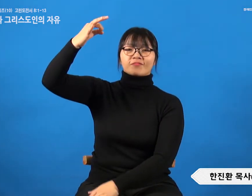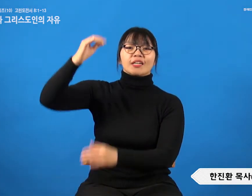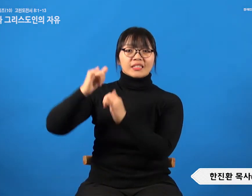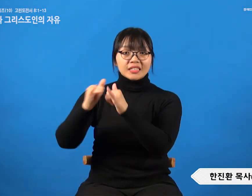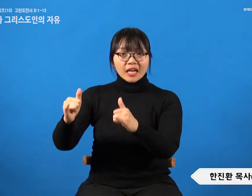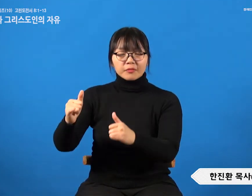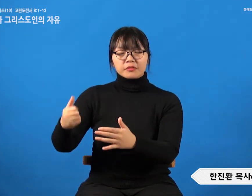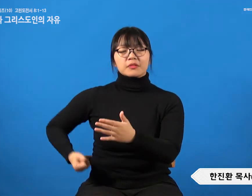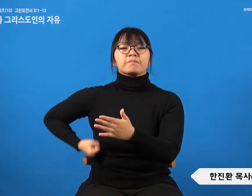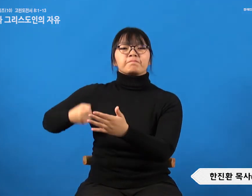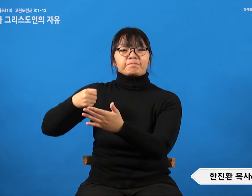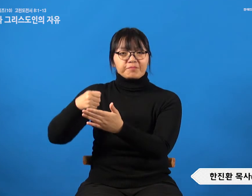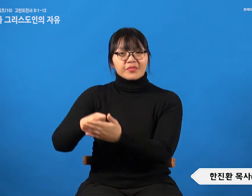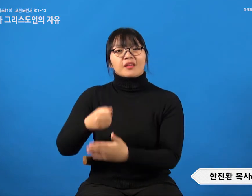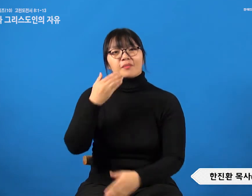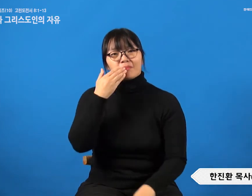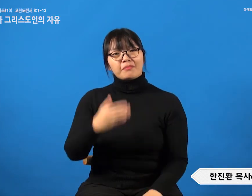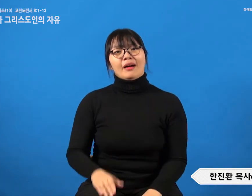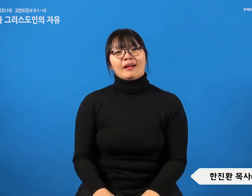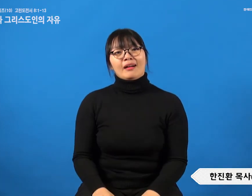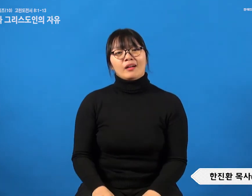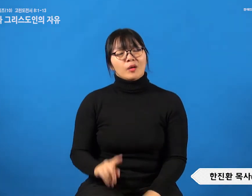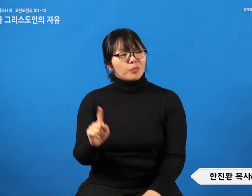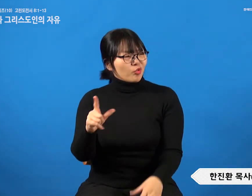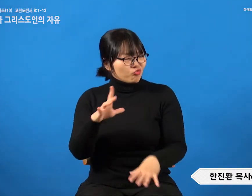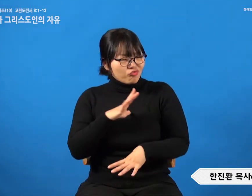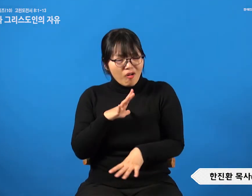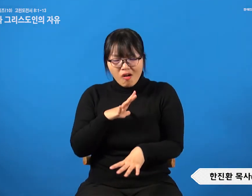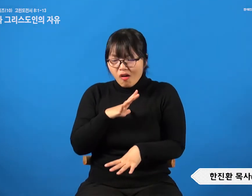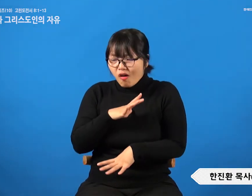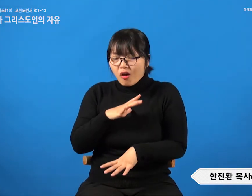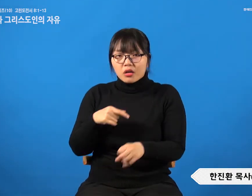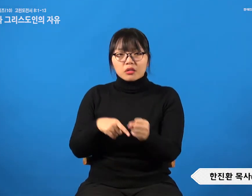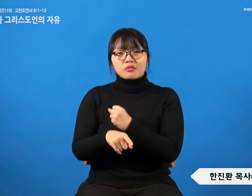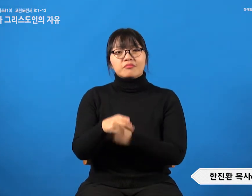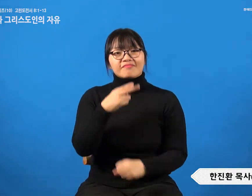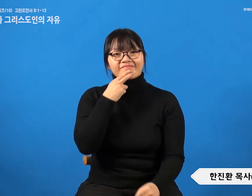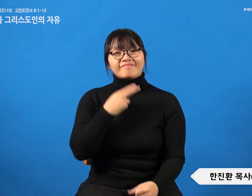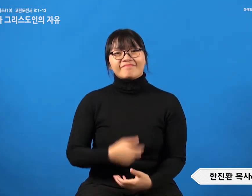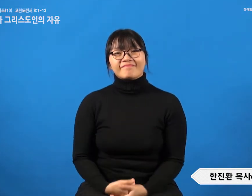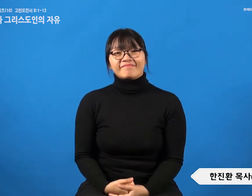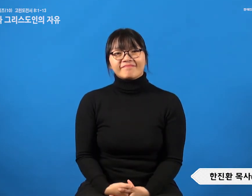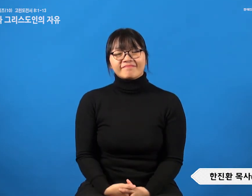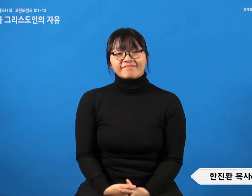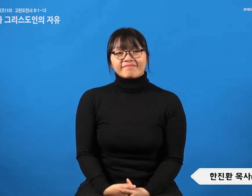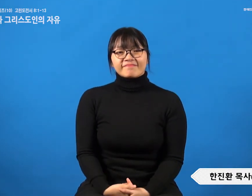부르짖으면서 나아가는 사람은 그 어떤 것도 두려워할 필요가 없습니다.